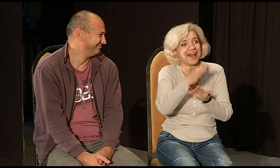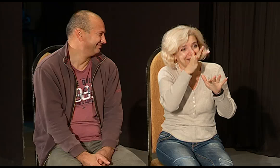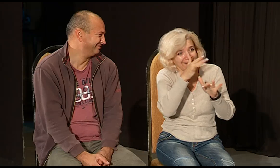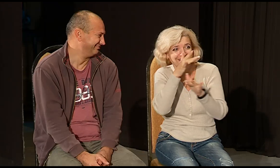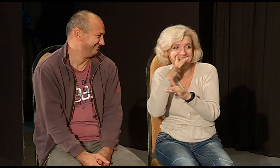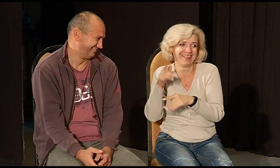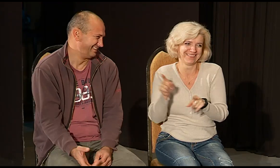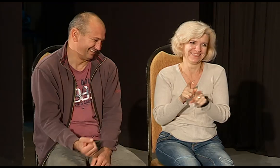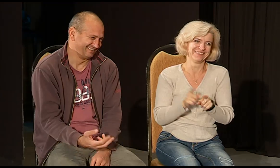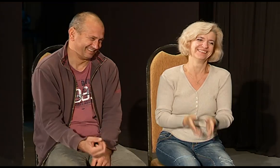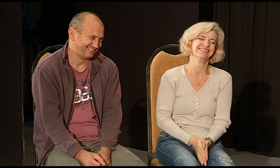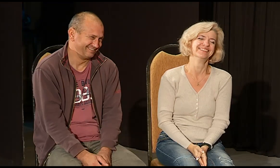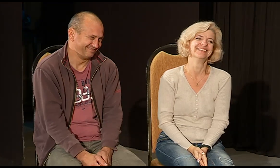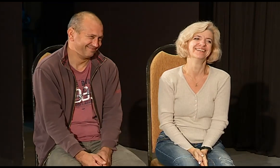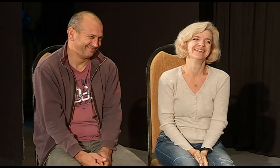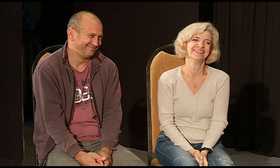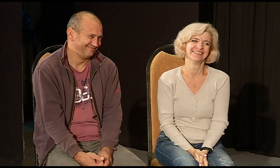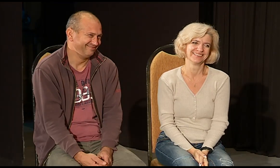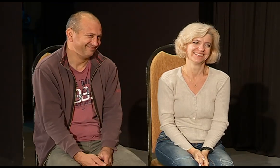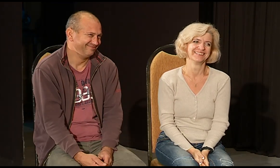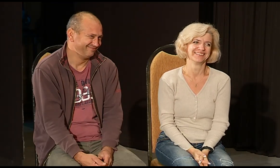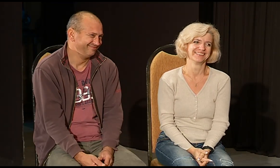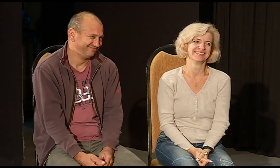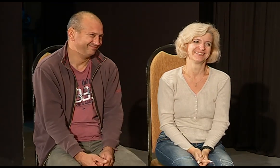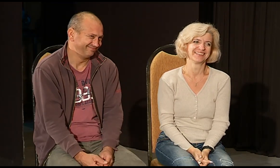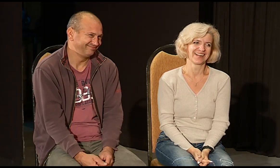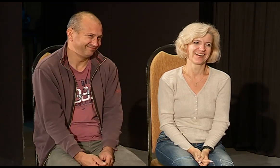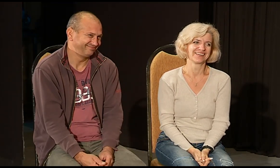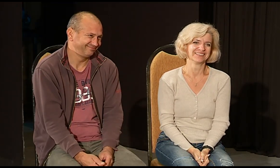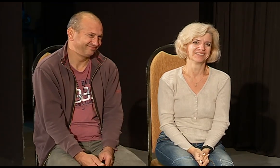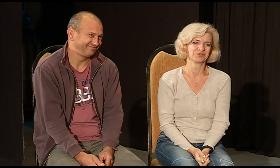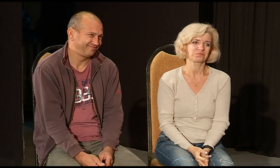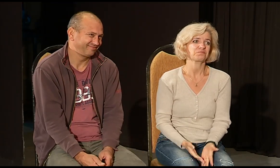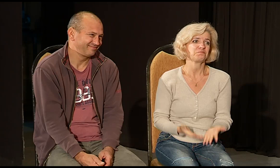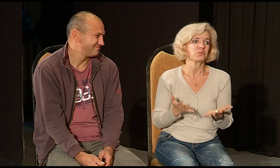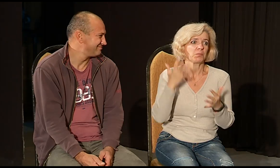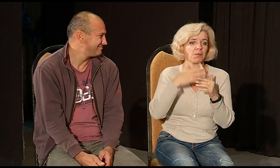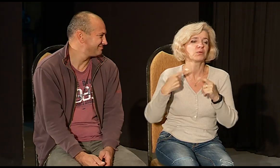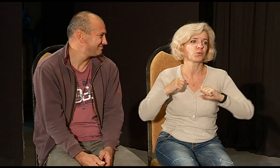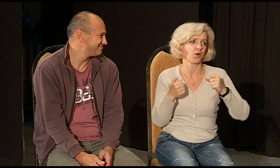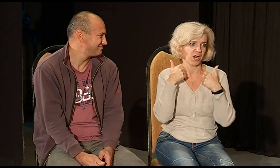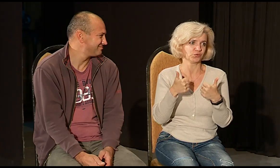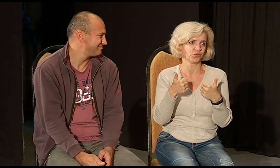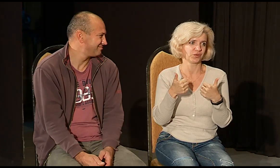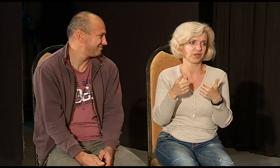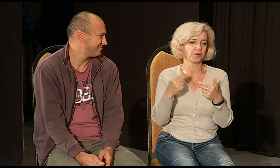ne râdeam cu dânsa, facem glume pe seama ei. Suntem, noi prietenim cu familia, niciodată nu ne-am